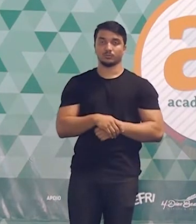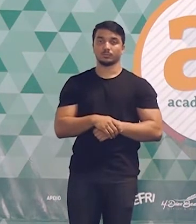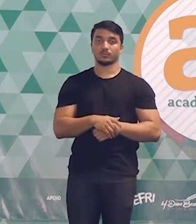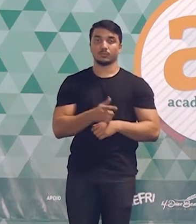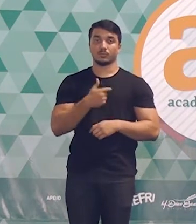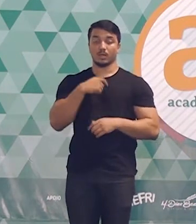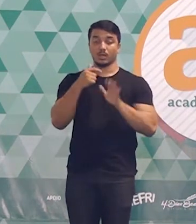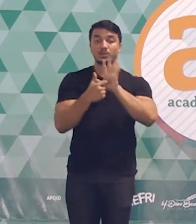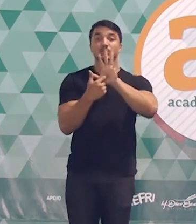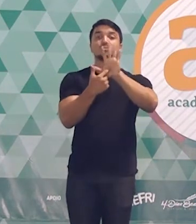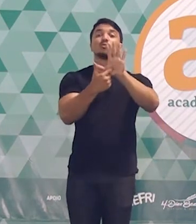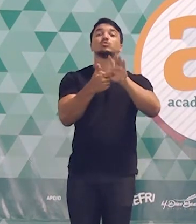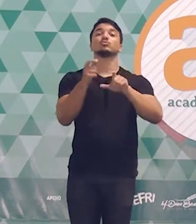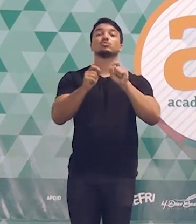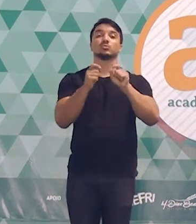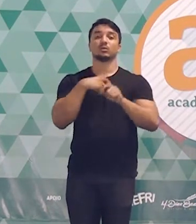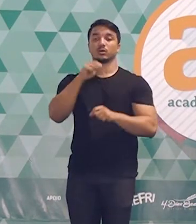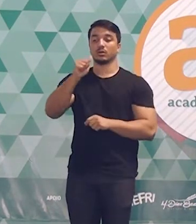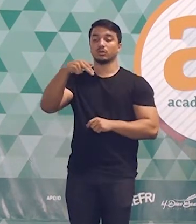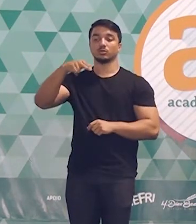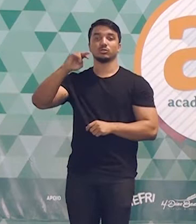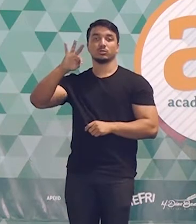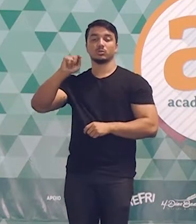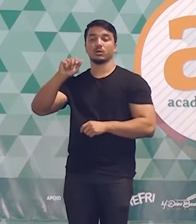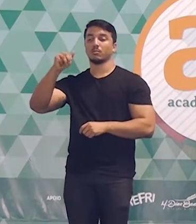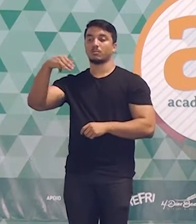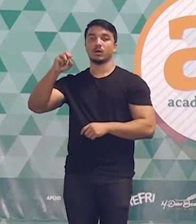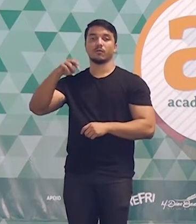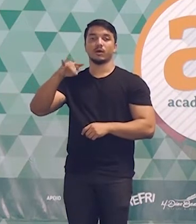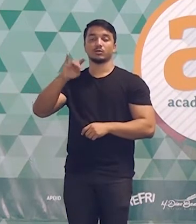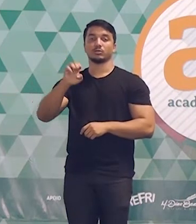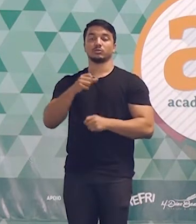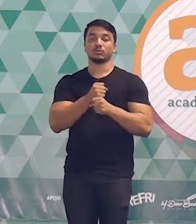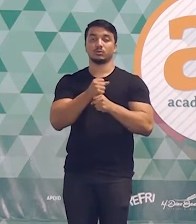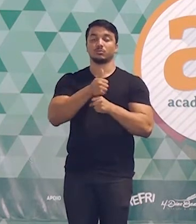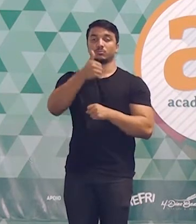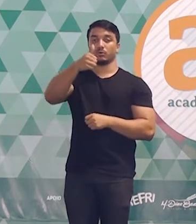uma exposição de Anita Malfatti em